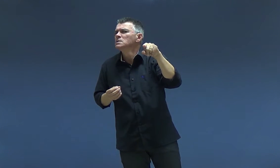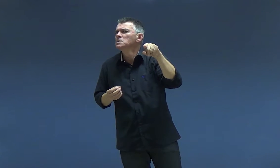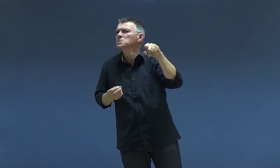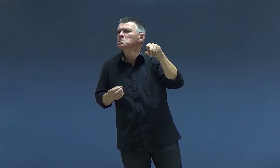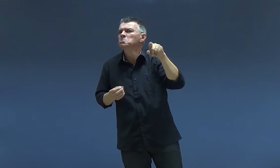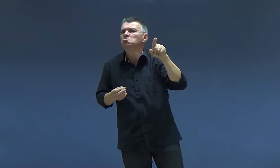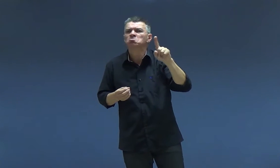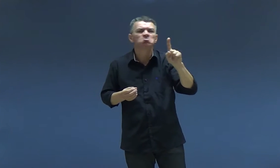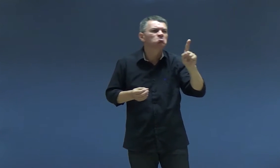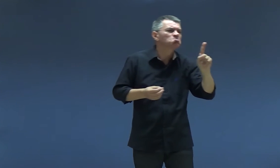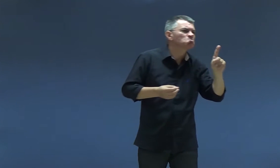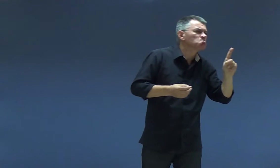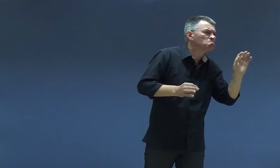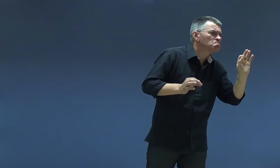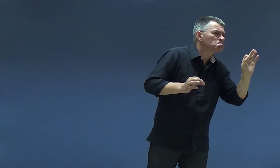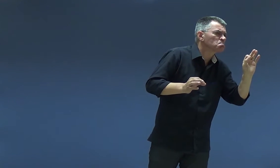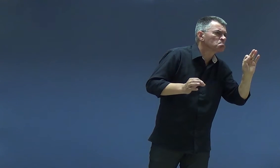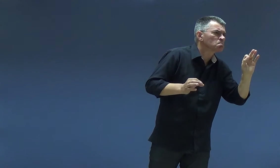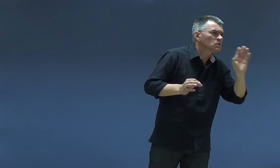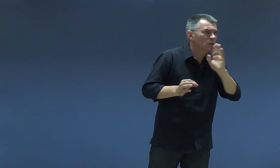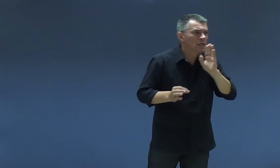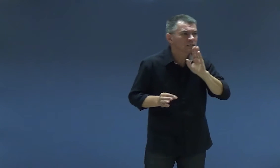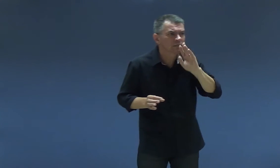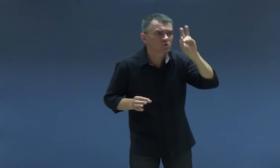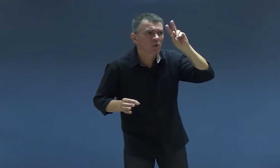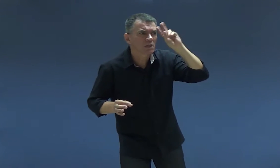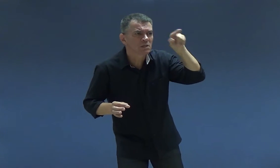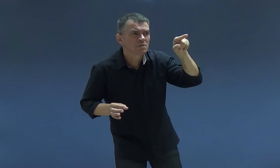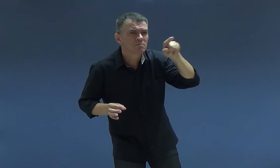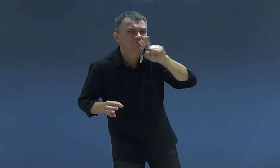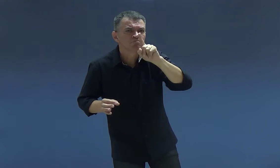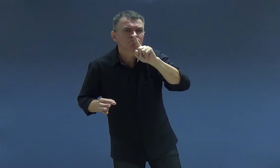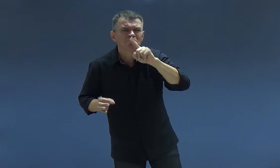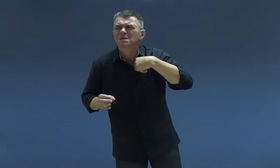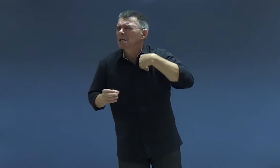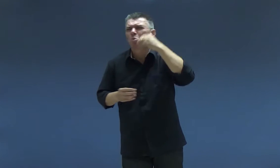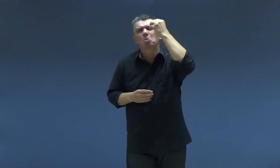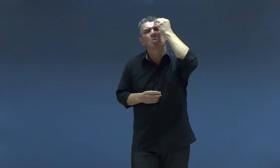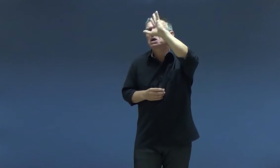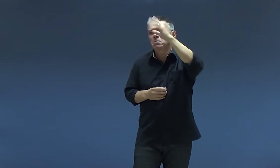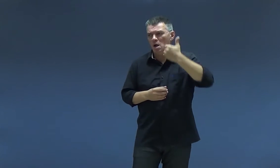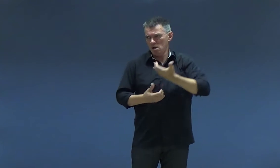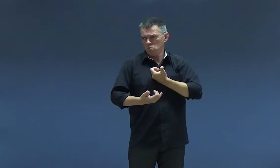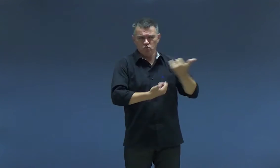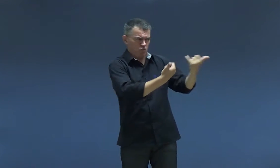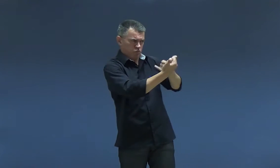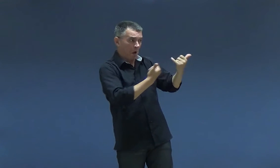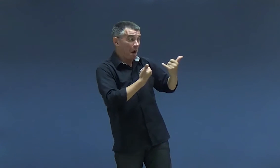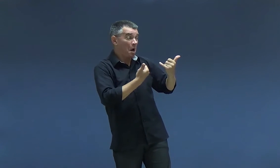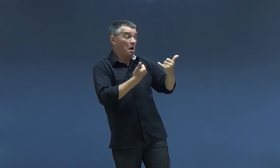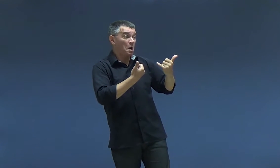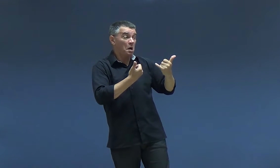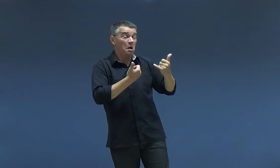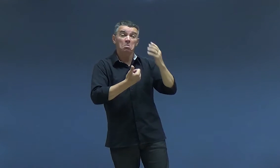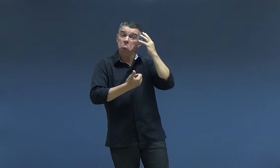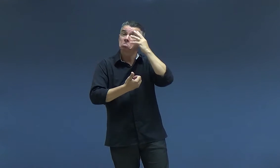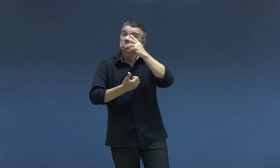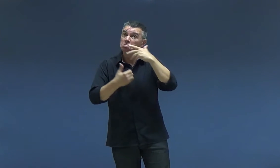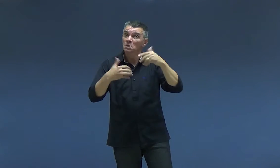a história dele, do Usain Bolt? Ninguém? Alguém conhece a história dele? Me falaram, né? Eu